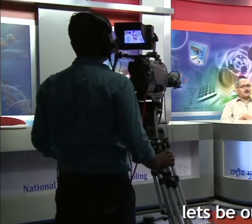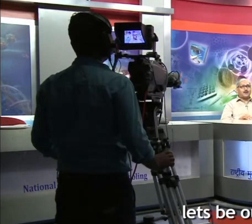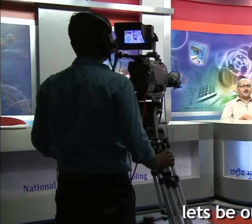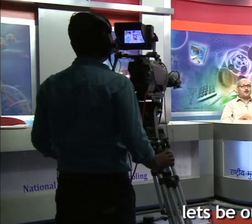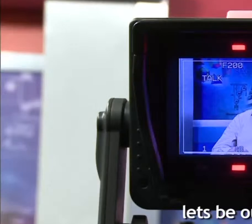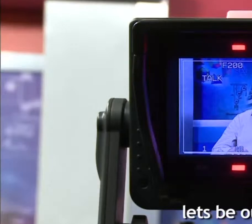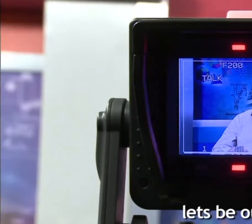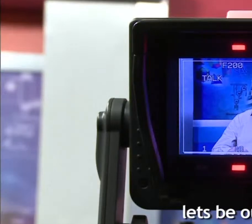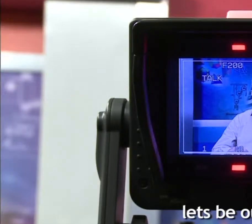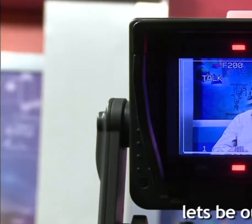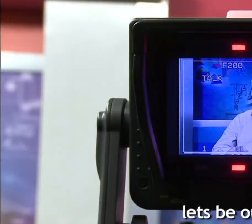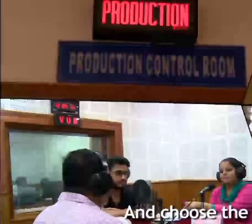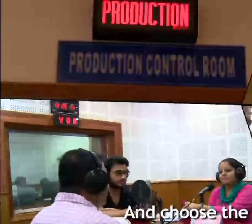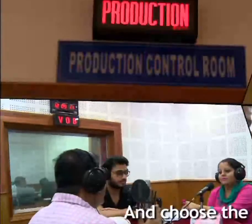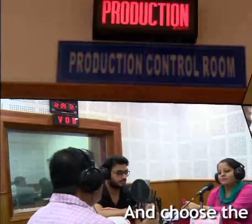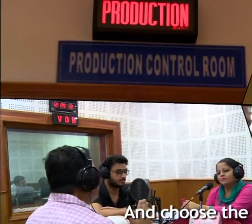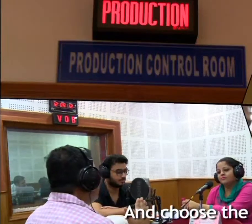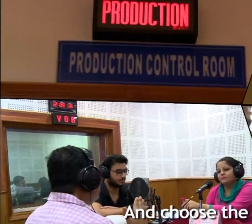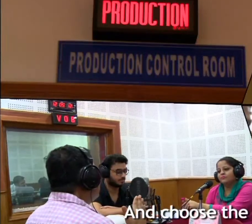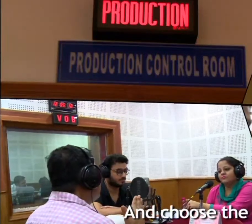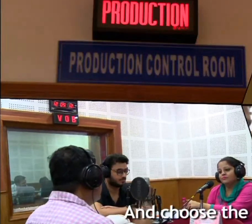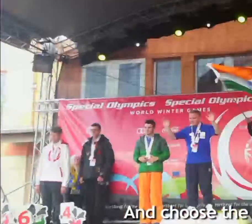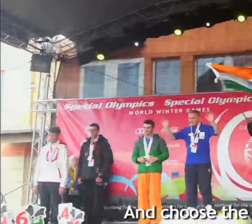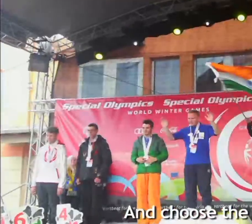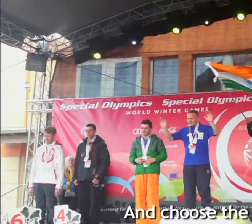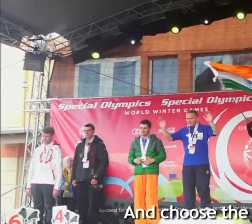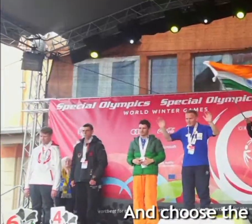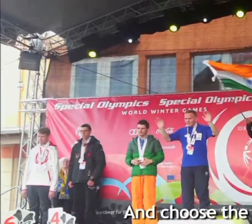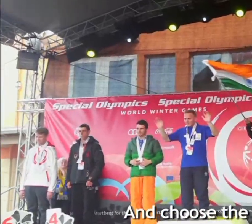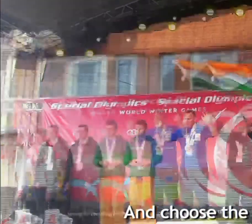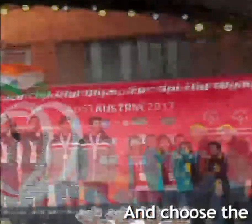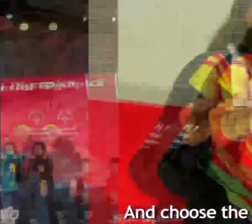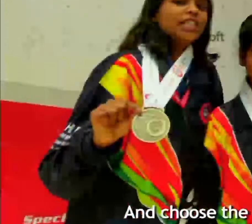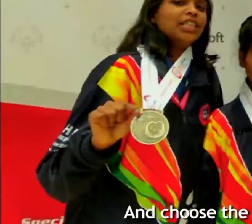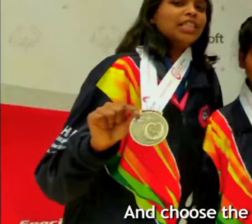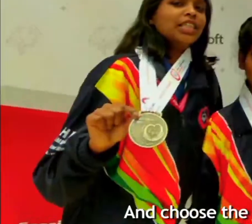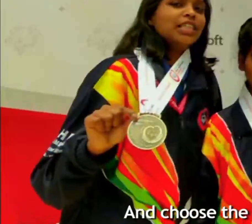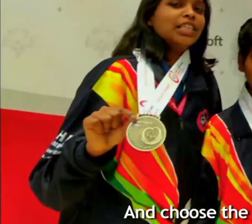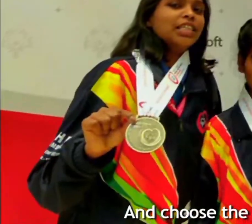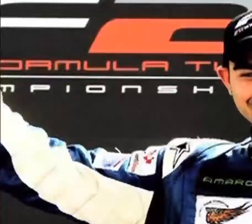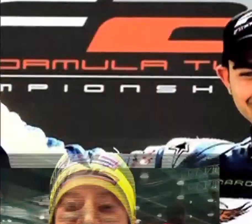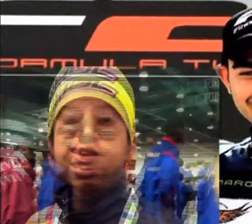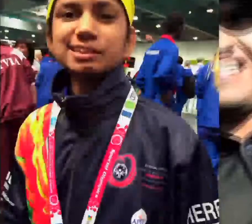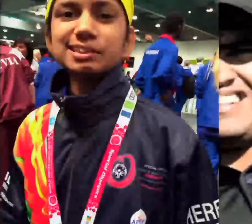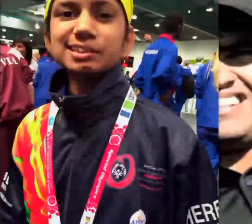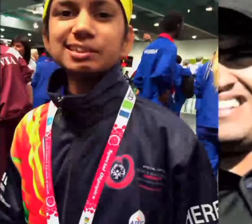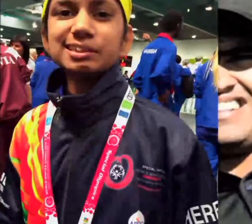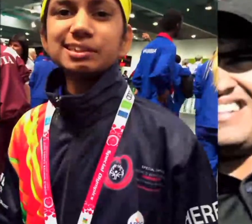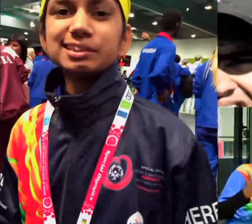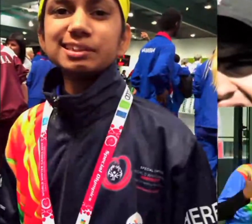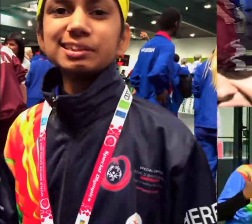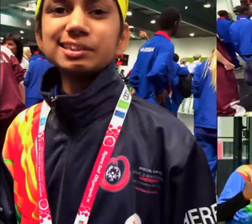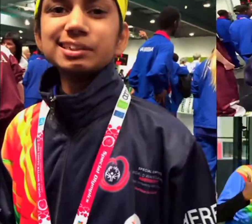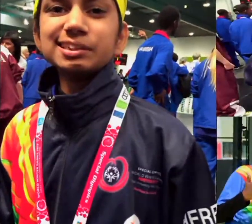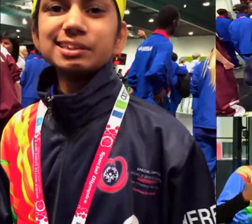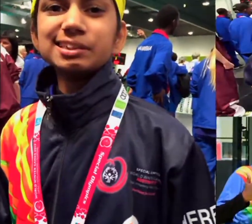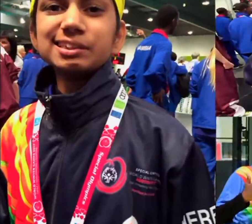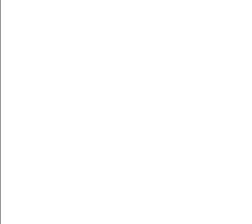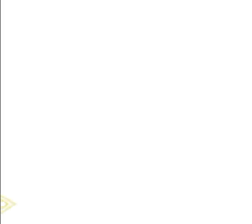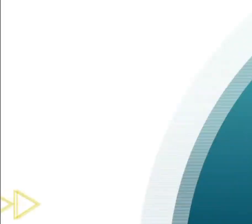बने, हम अपना रास्ता स्वयं चुने, कोई मन